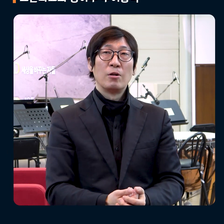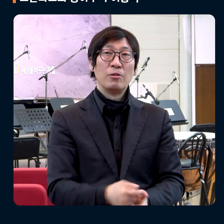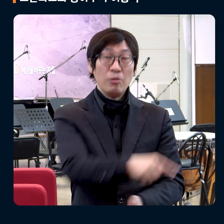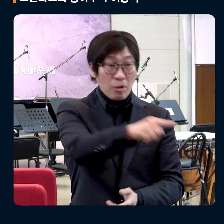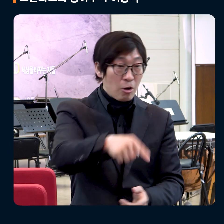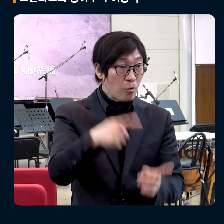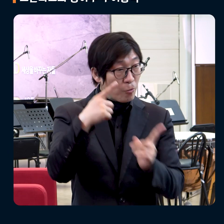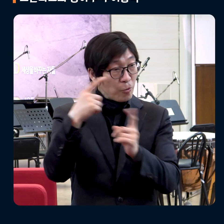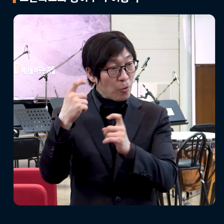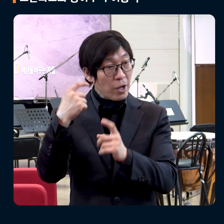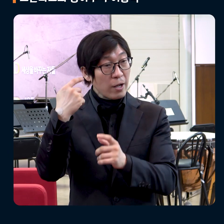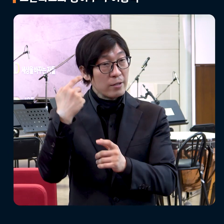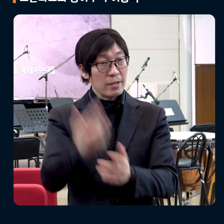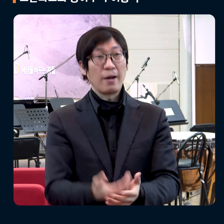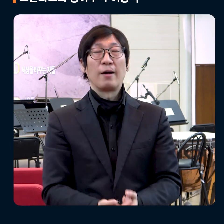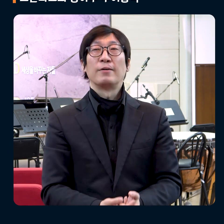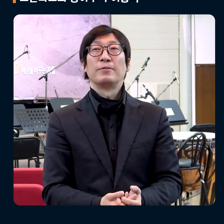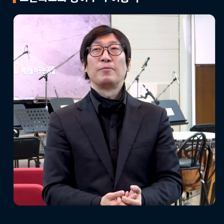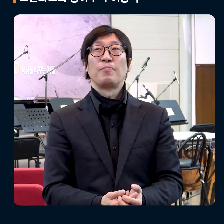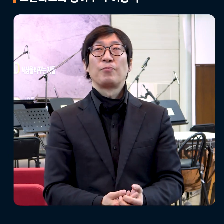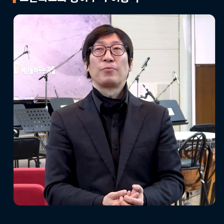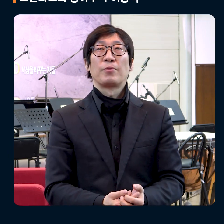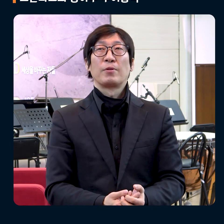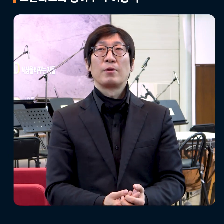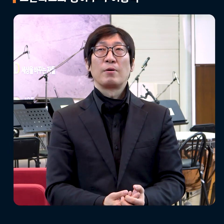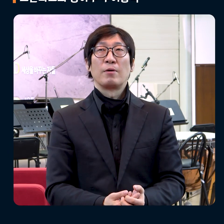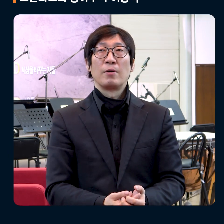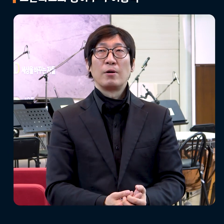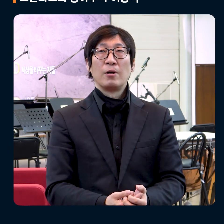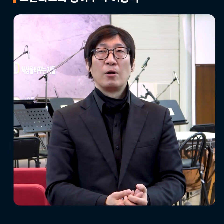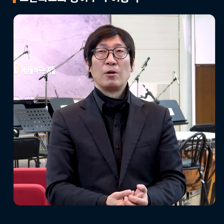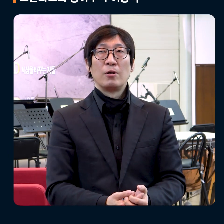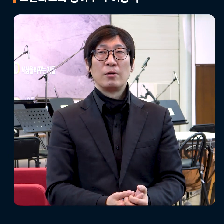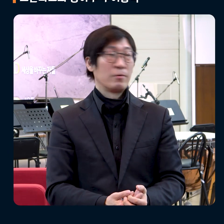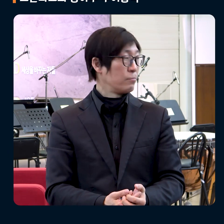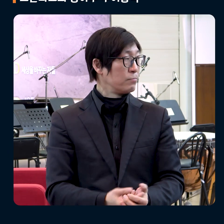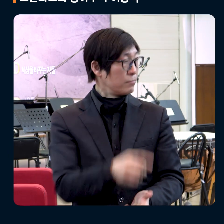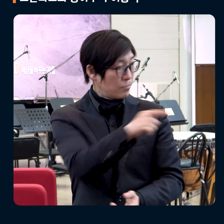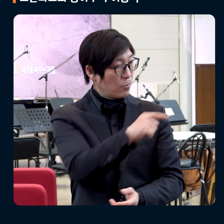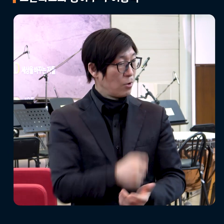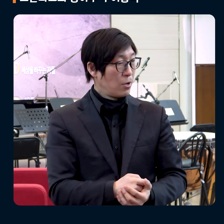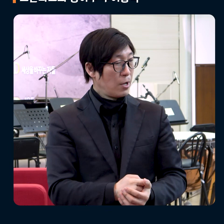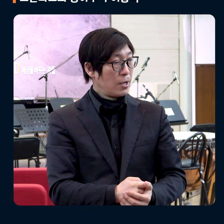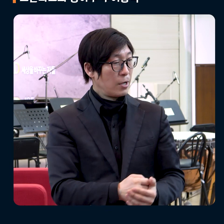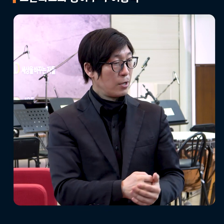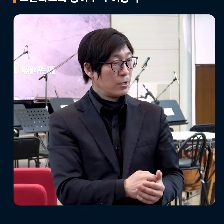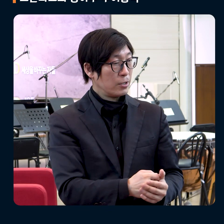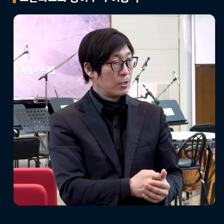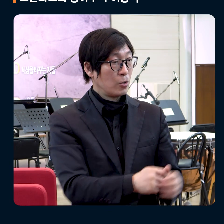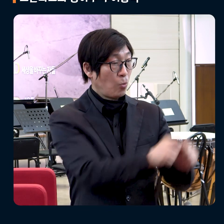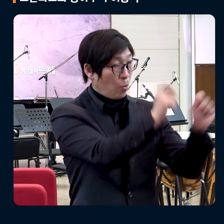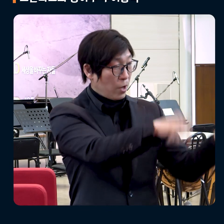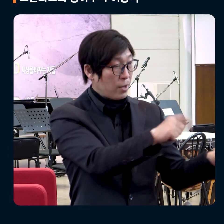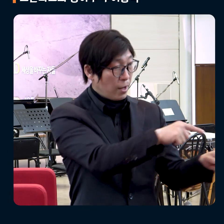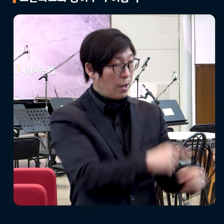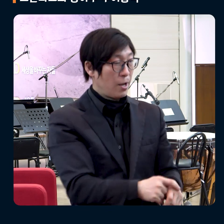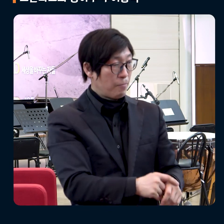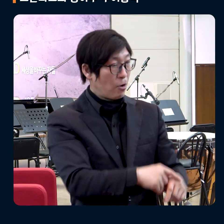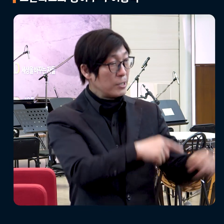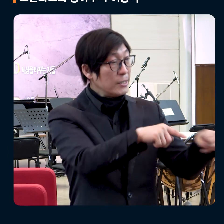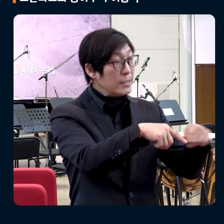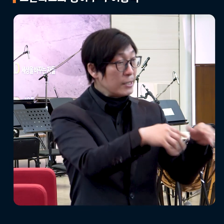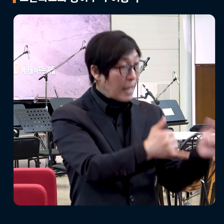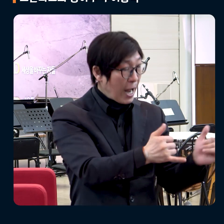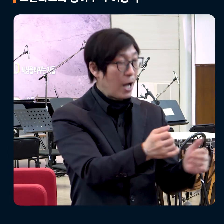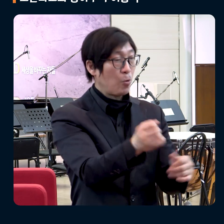너희도 미혹됐어? 이렇게 얘기하면서 막 단도리를 하는 겁니다. 그러면서 옆에를 싹 보면서 동료들한테 말합니다.